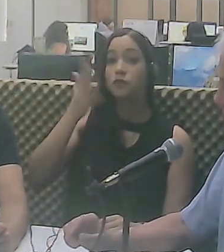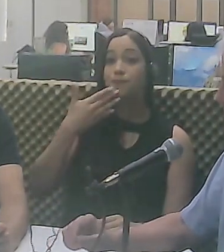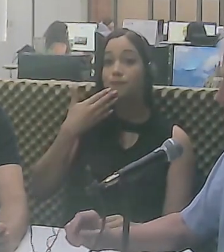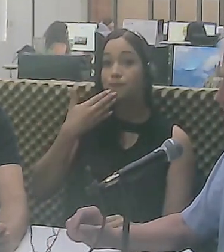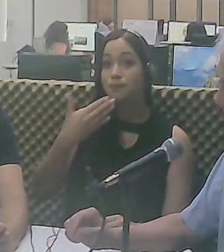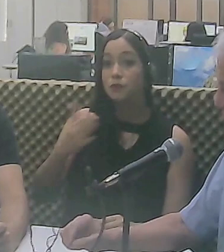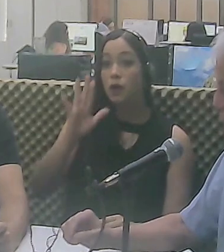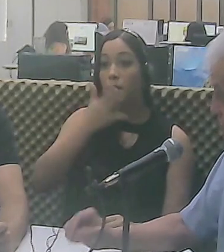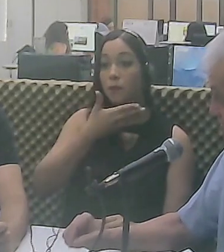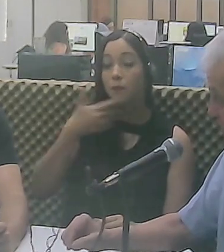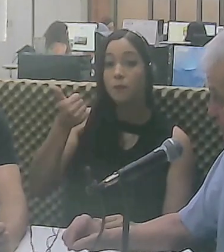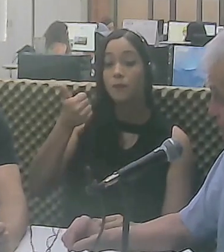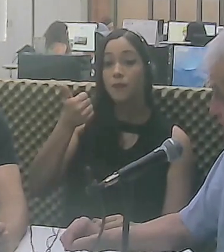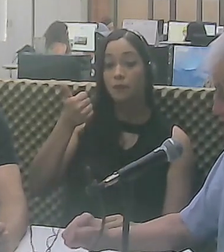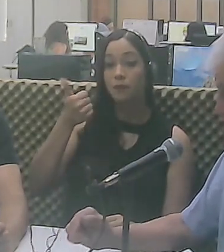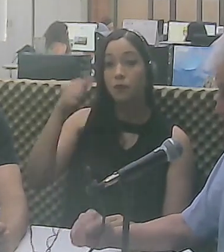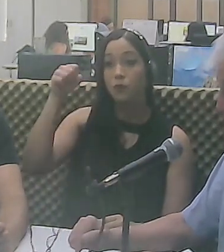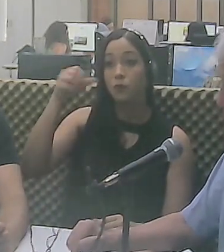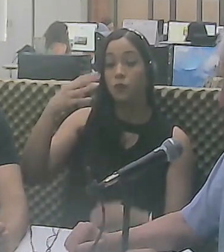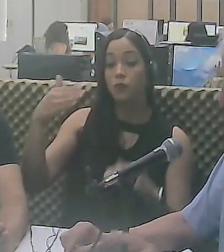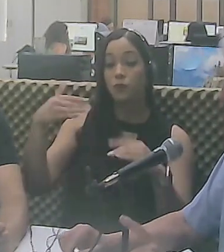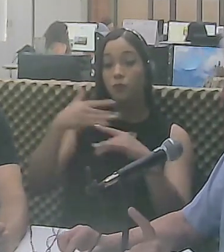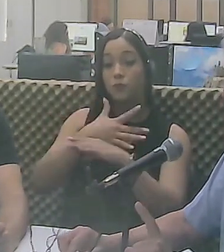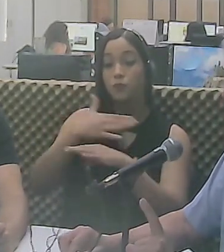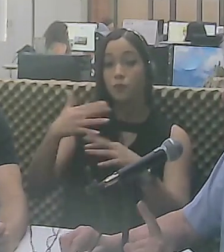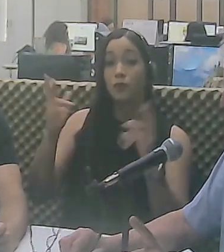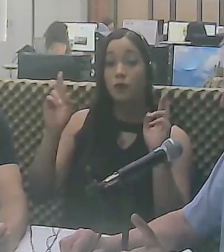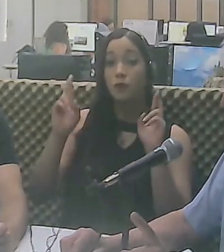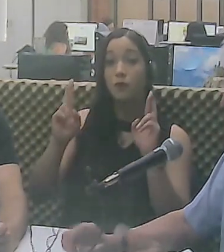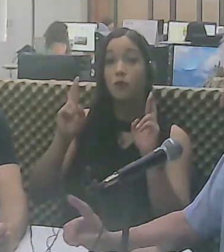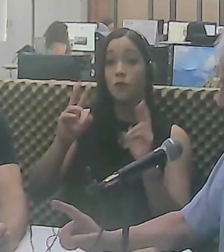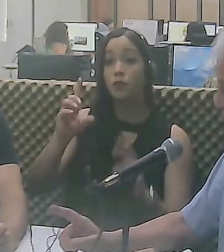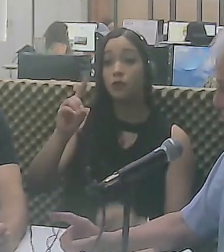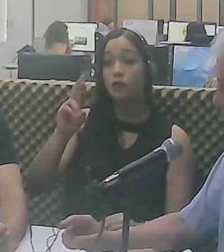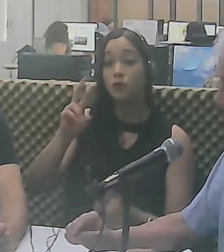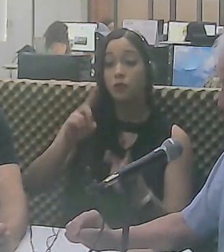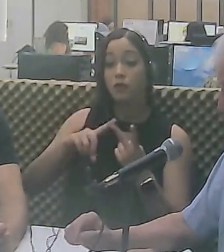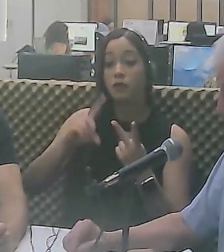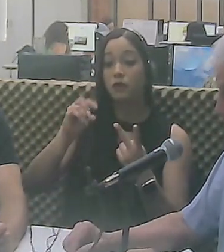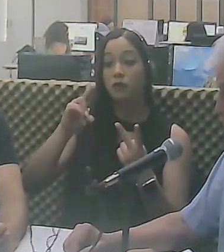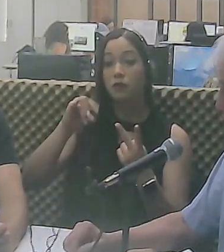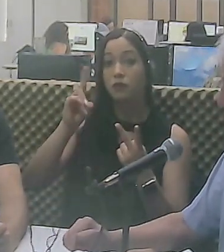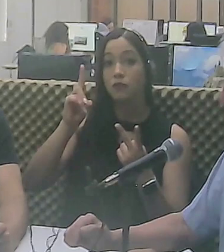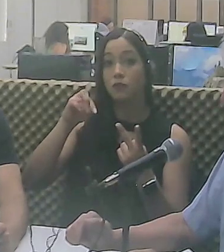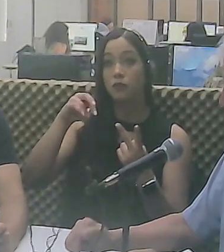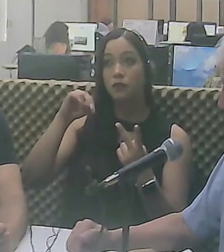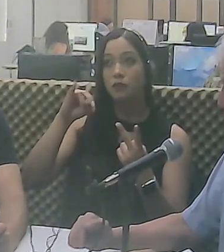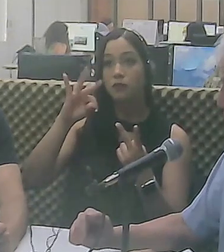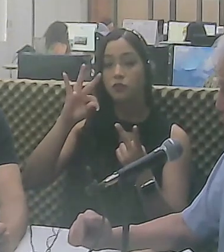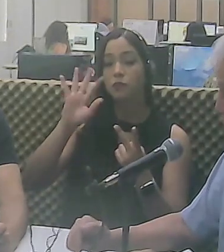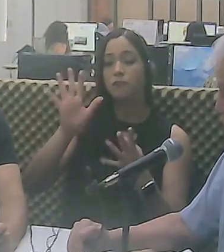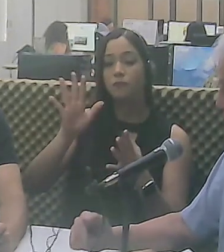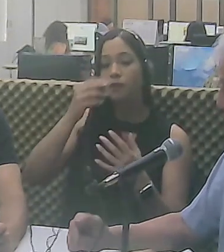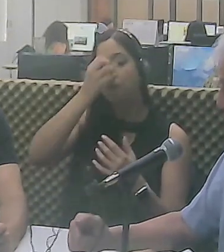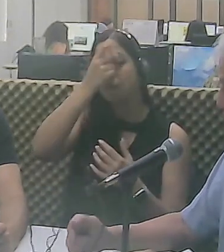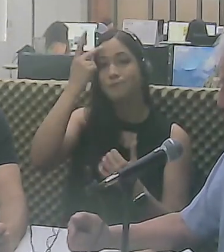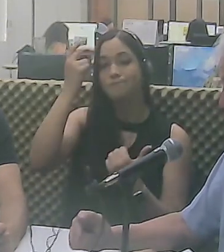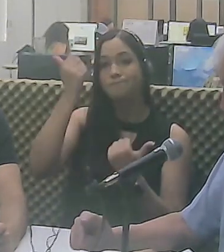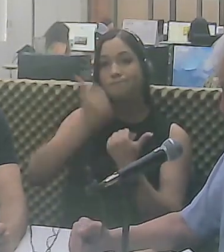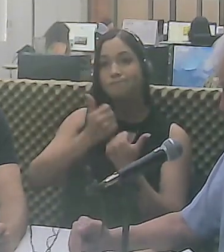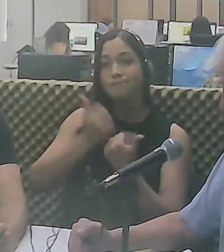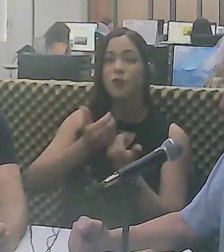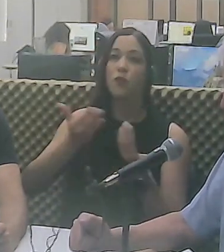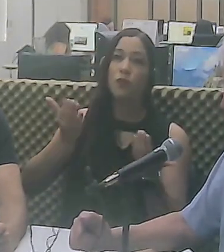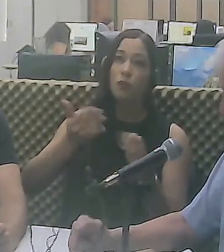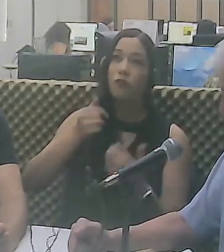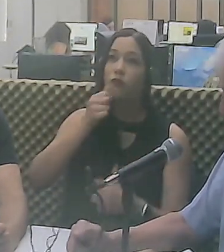melhorar a iluminação dos Trevos isso inclusive é responsável do Dr e do The Nice mas a Prefeitura vai substituir as lâmpadas